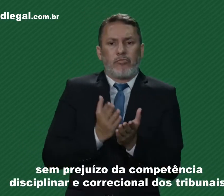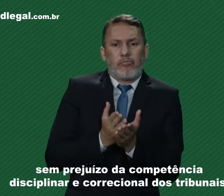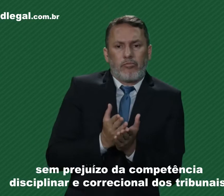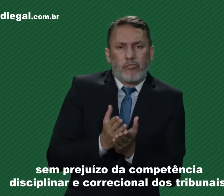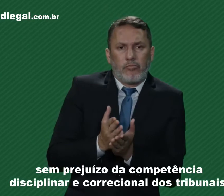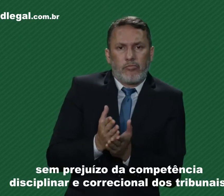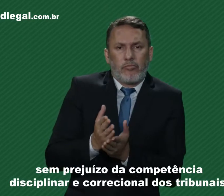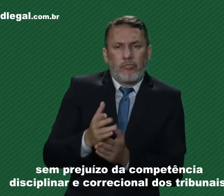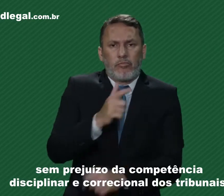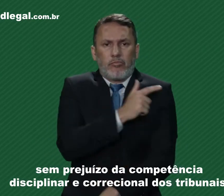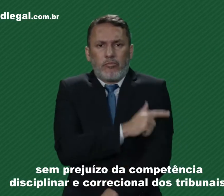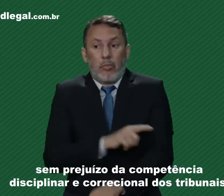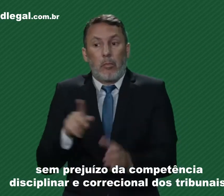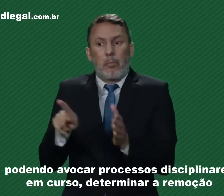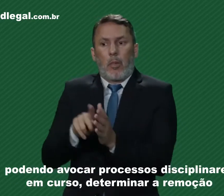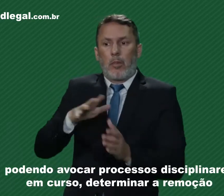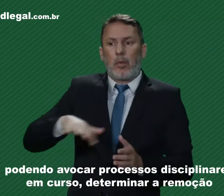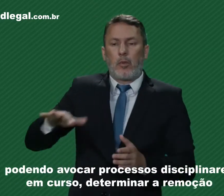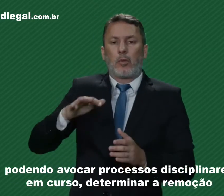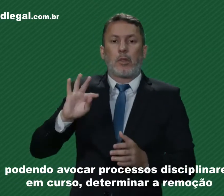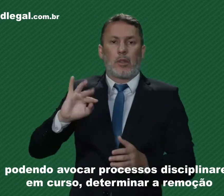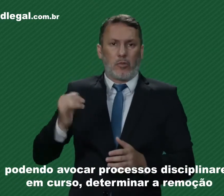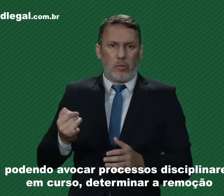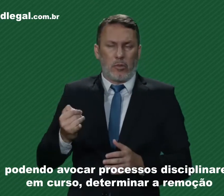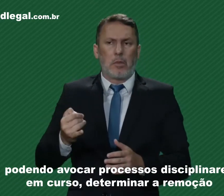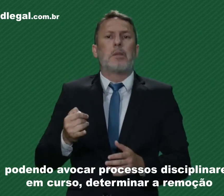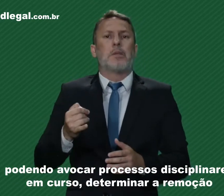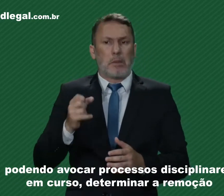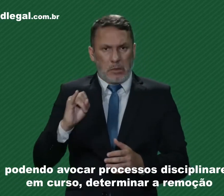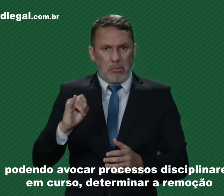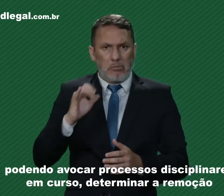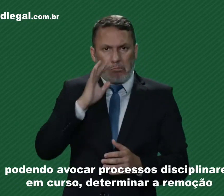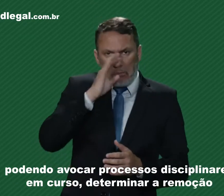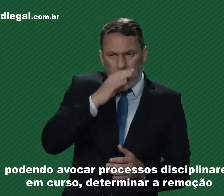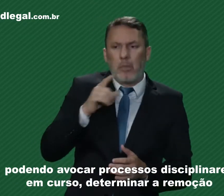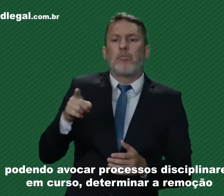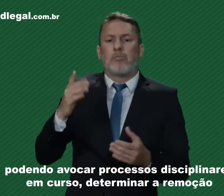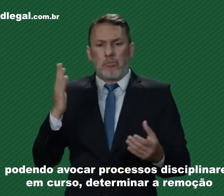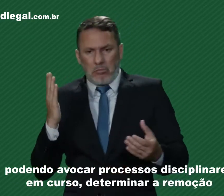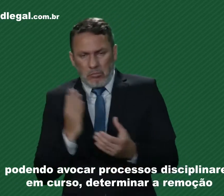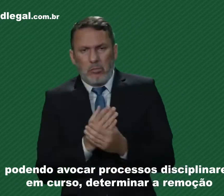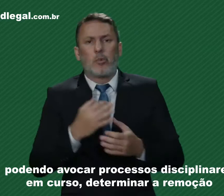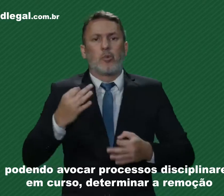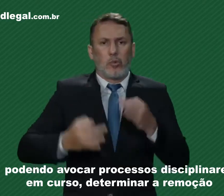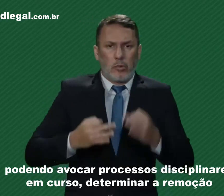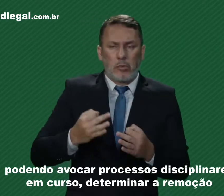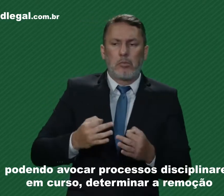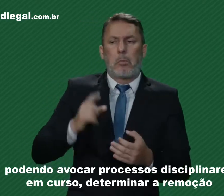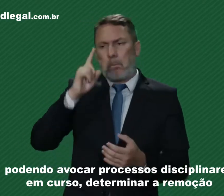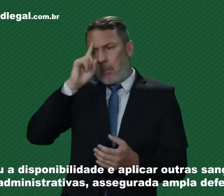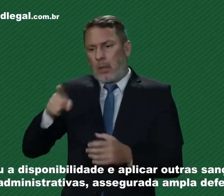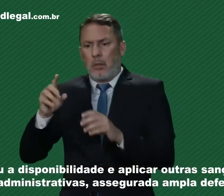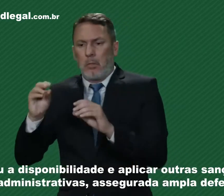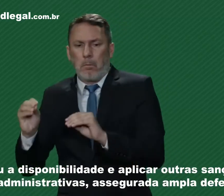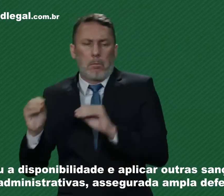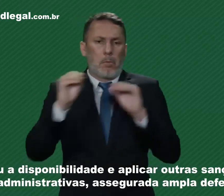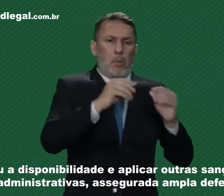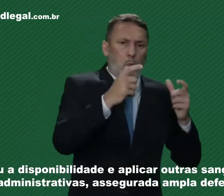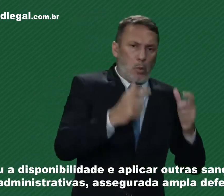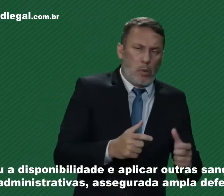e correcional dos tribunais, podendo avocar processos disciplinares em curso, determinar a remoção ou